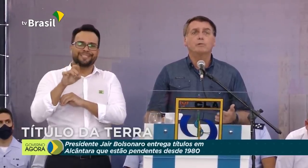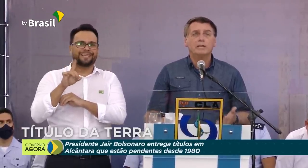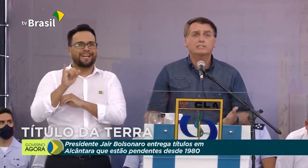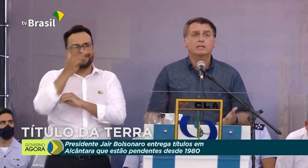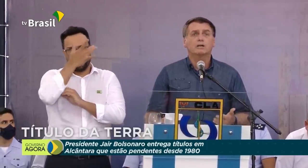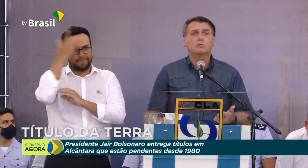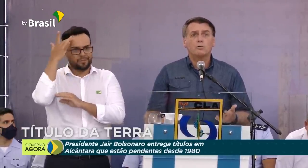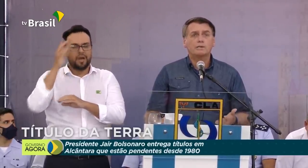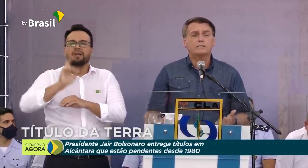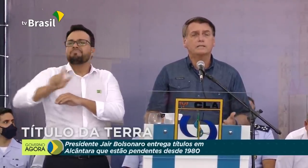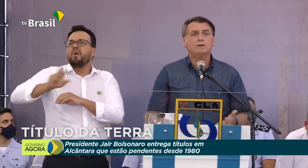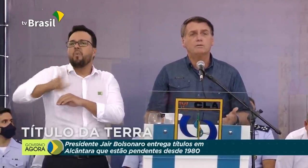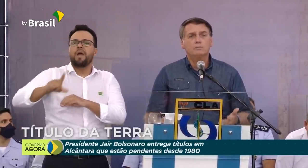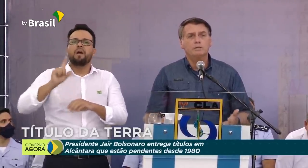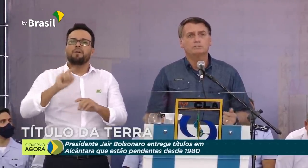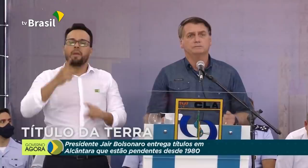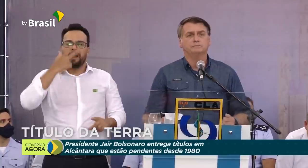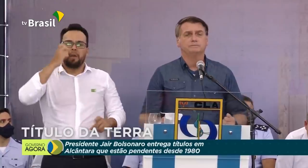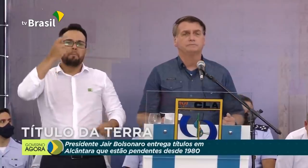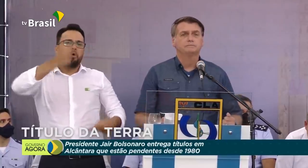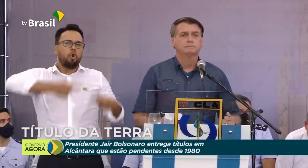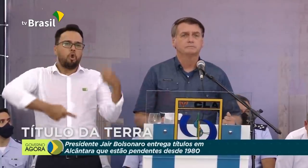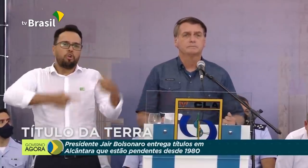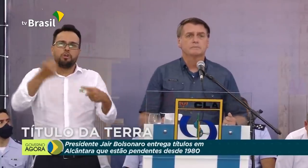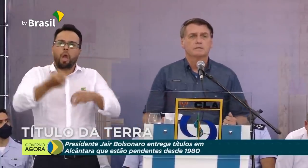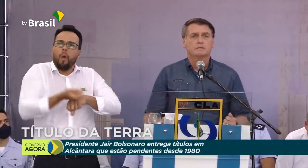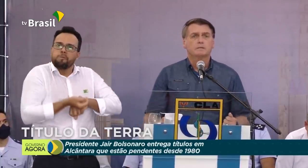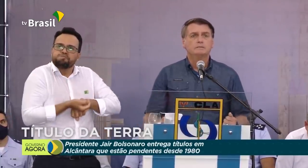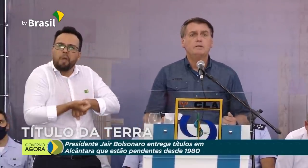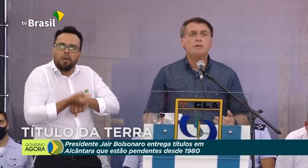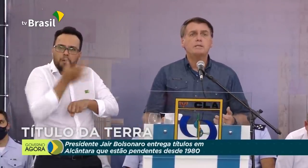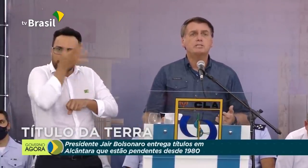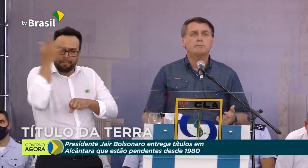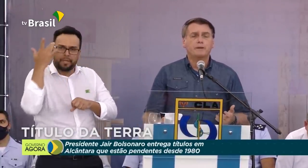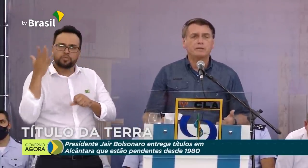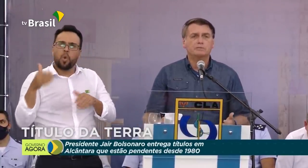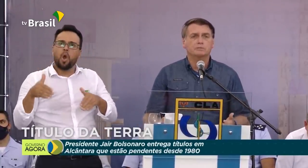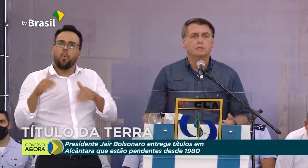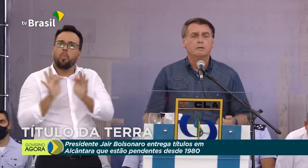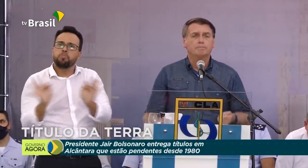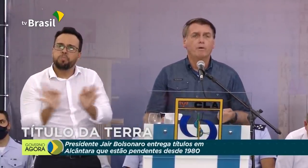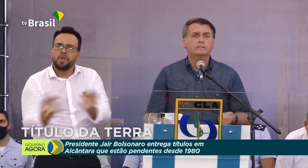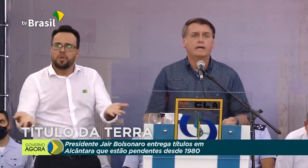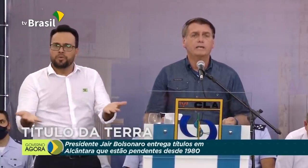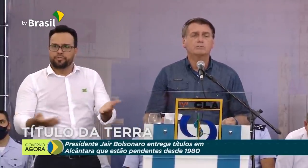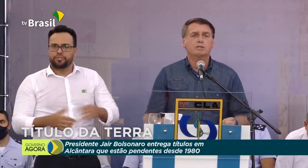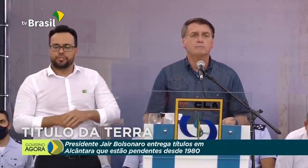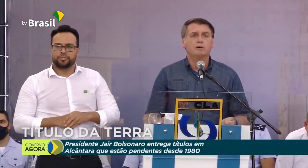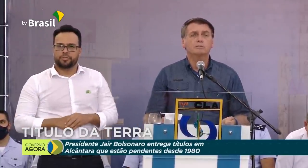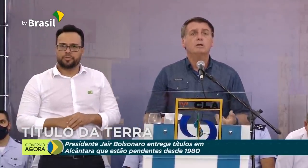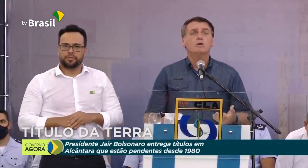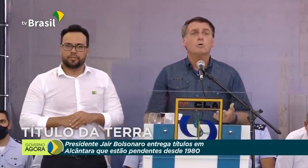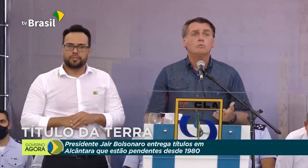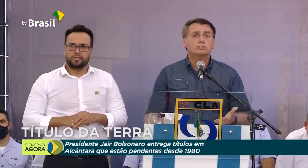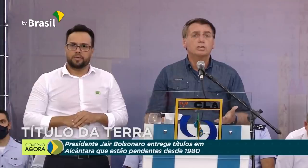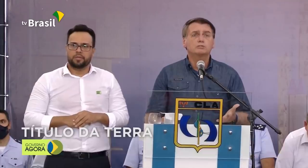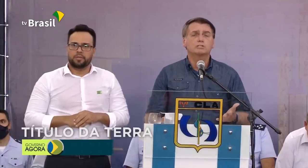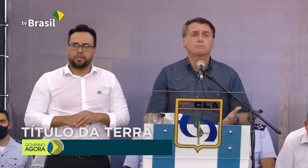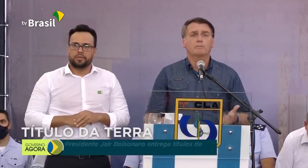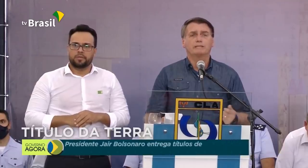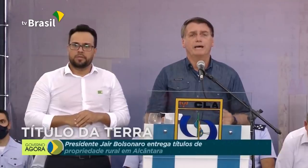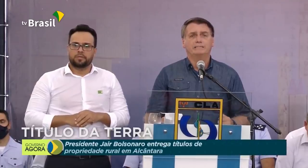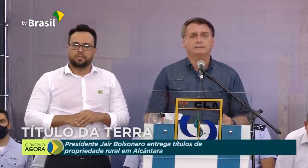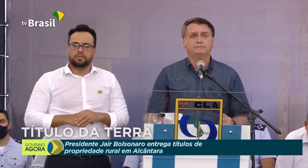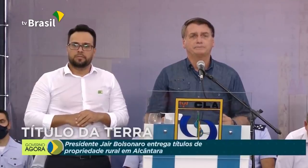fazer política com o cidadão humilde. Não existe preço portar em suas mãos um título